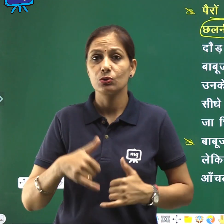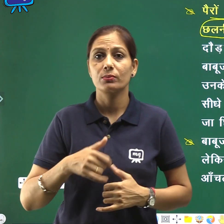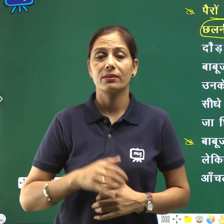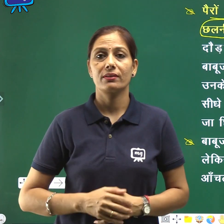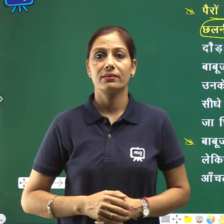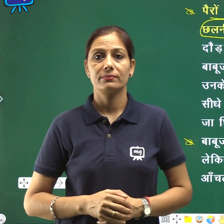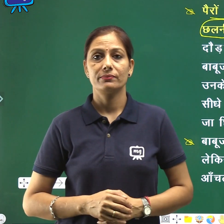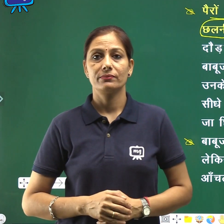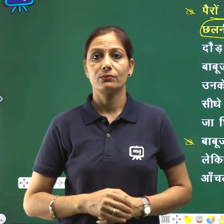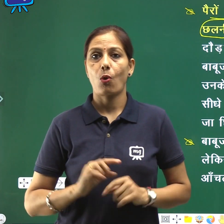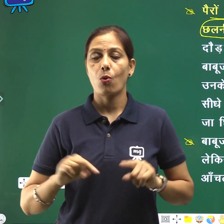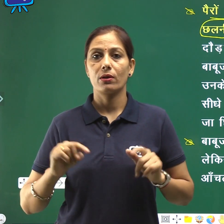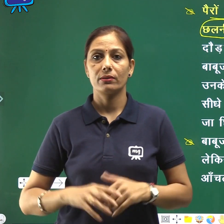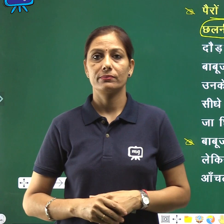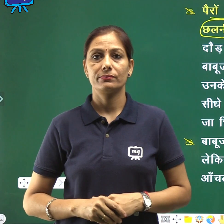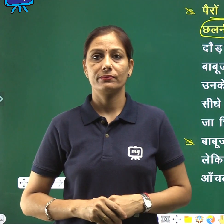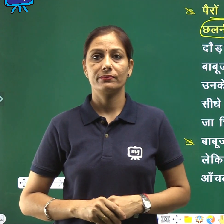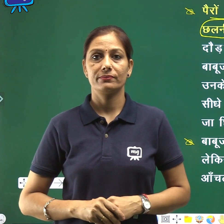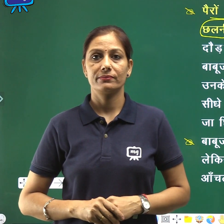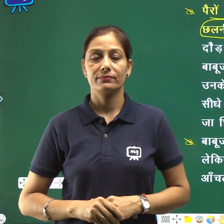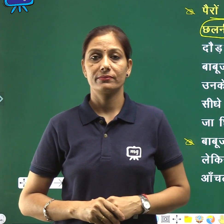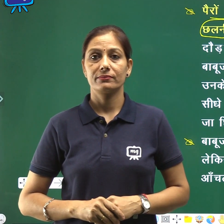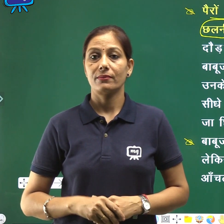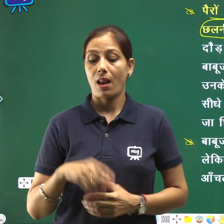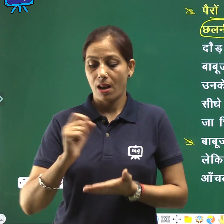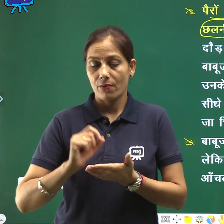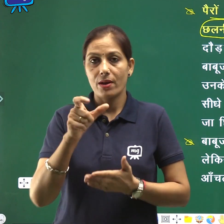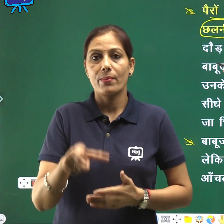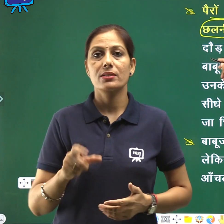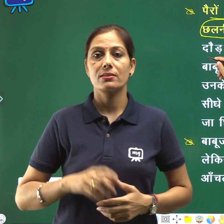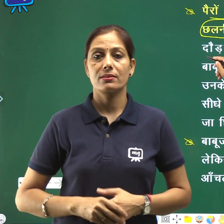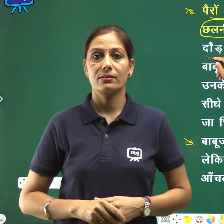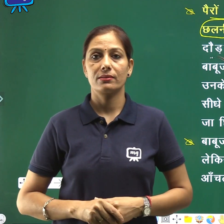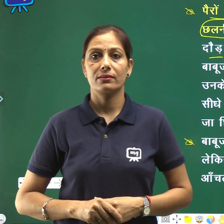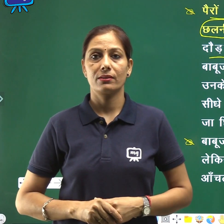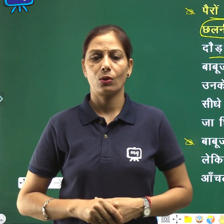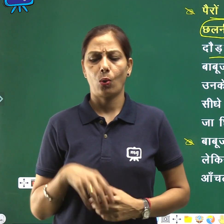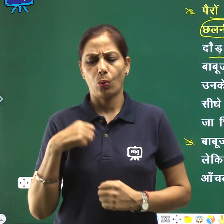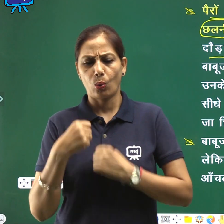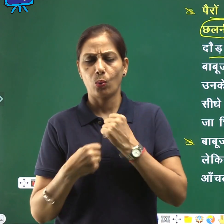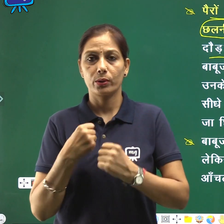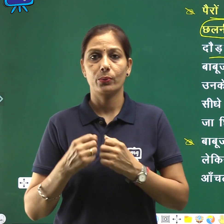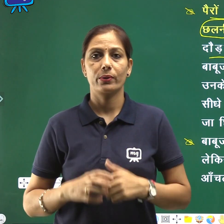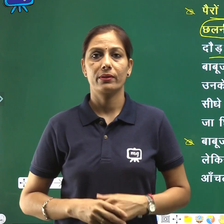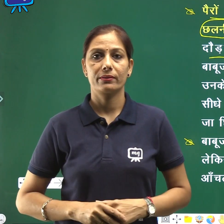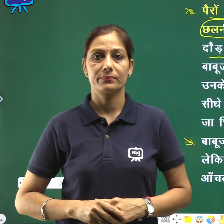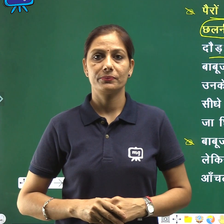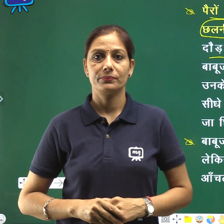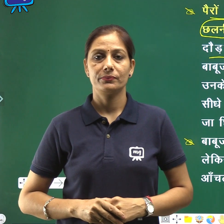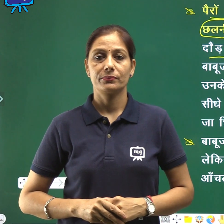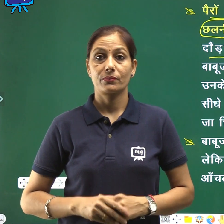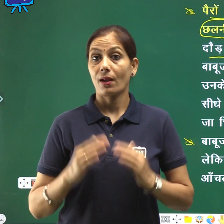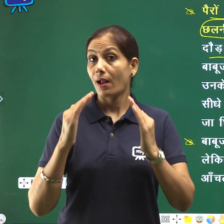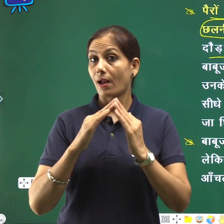और लेखक दौड़ते हुए